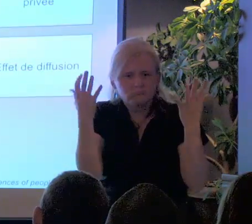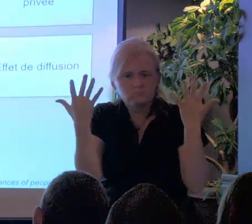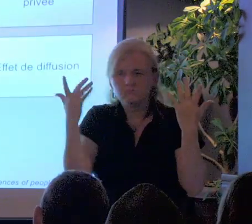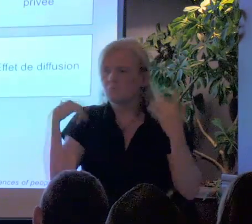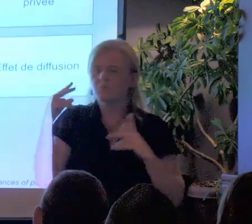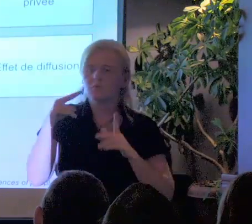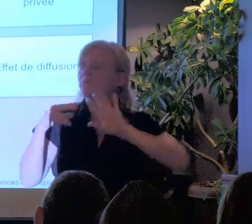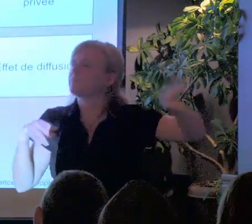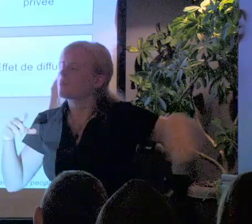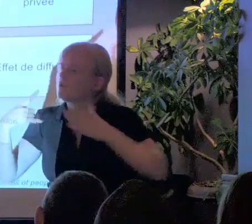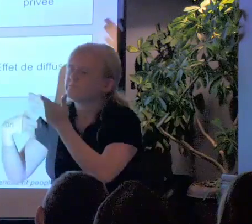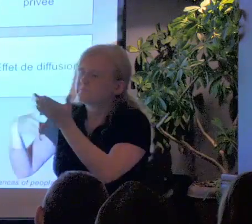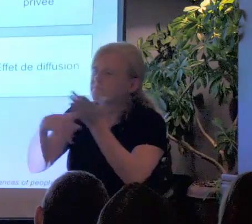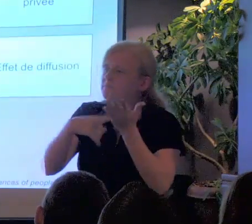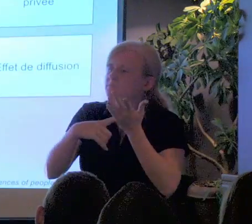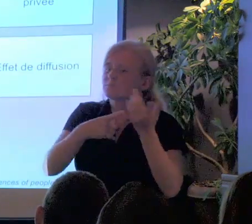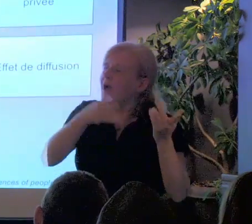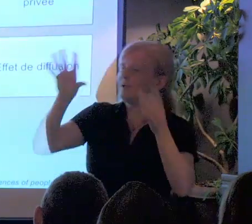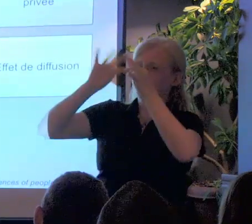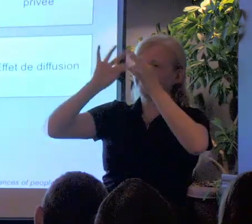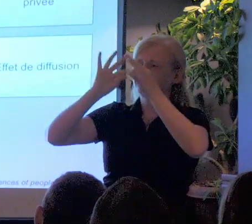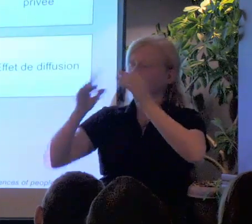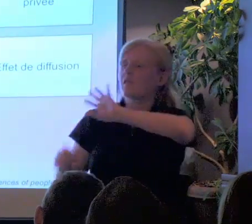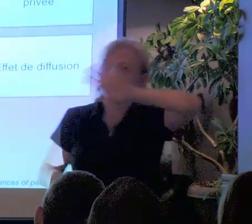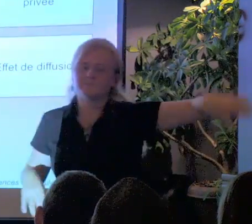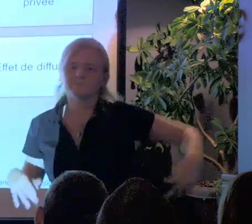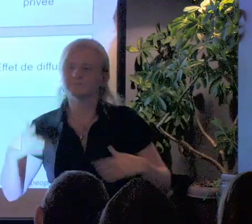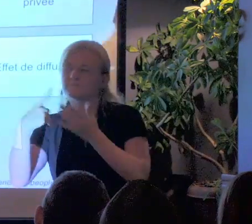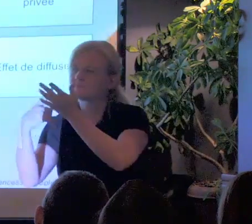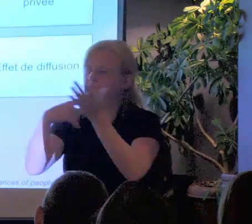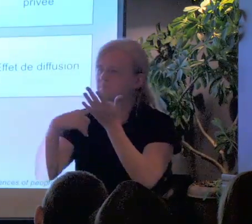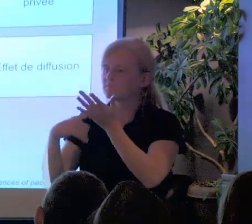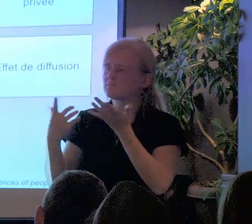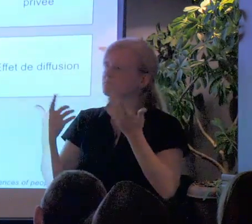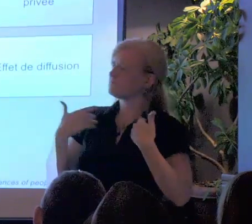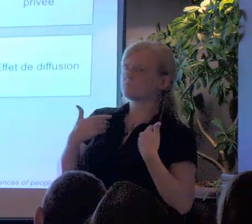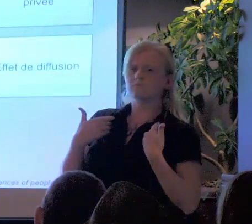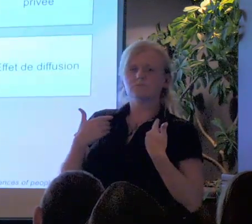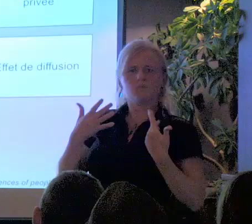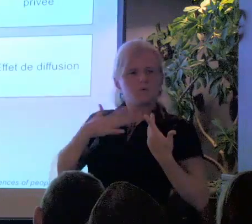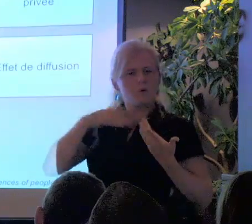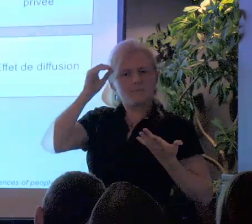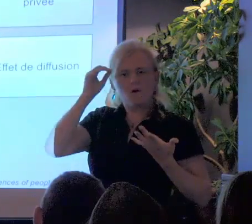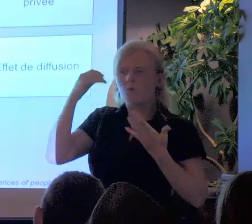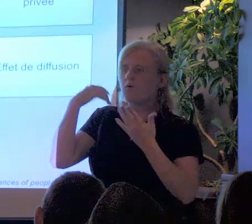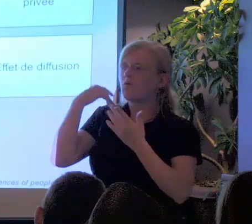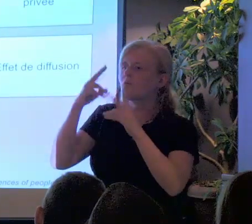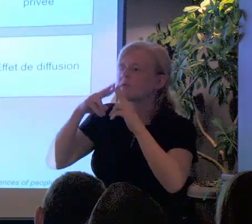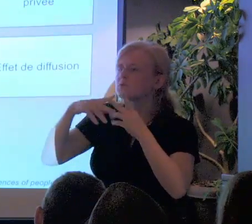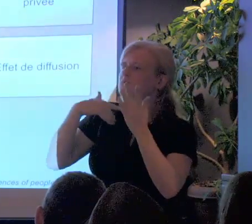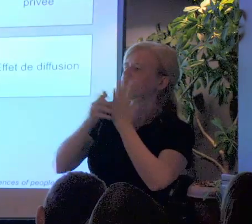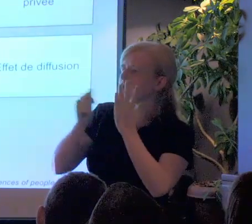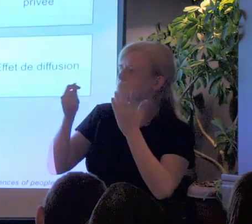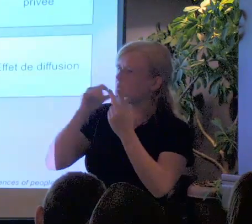ce qu'il dit, parfois, c'est tout à fait approprié. Ils font, ah oh, non, tu sais pas de quoi on parle, puis ils continuent, ils font, mais pourtant, là, le commentaire qu'il a émis, tout à fait à propos,